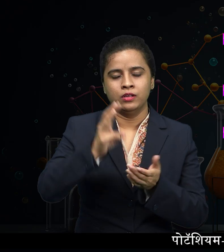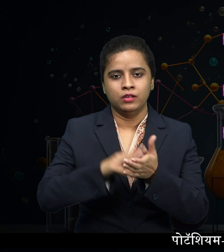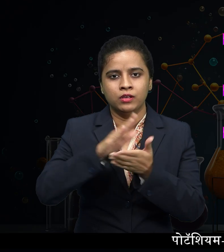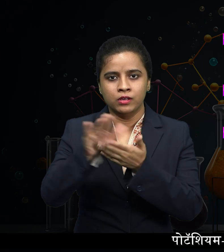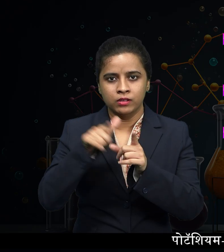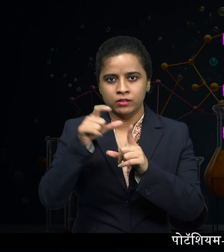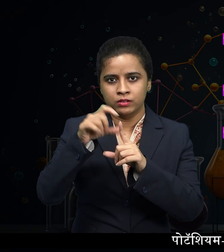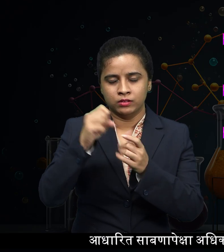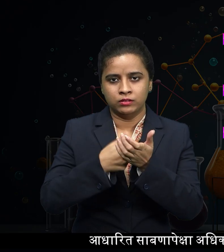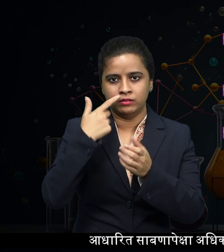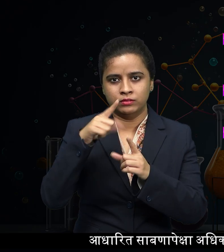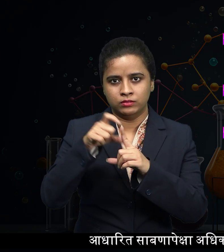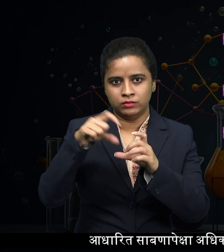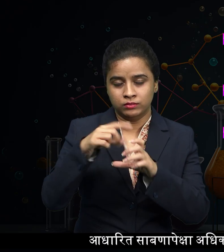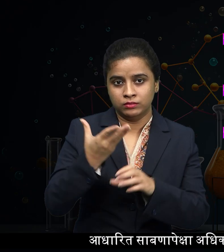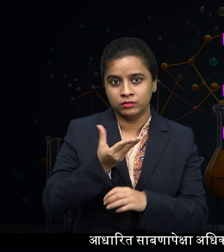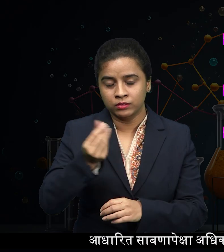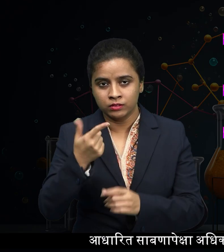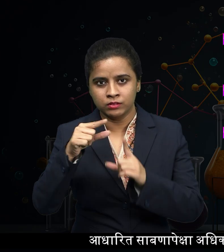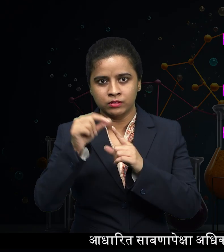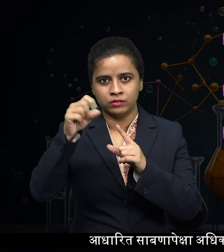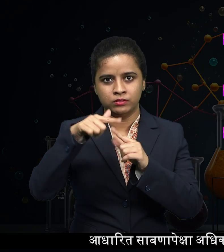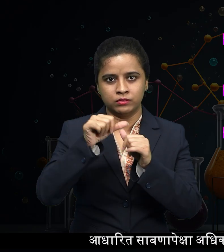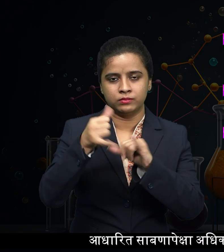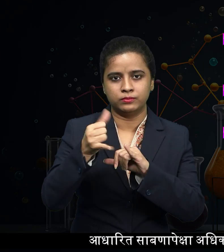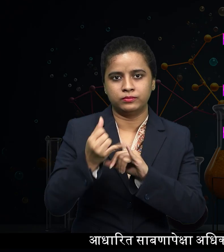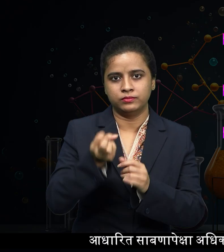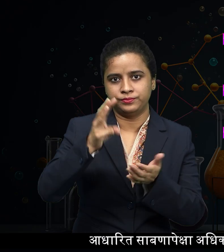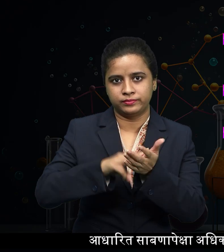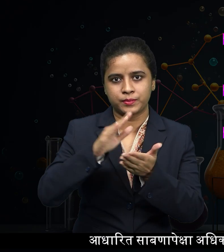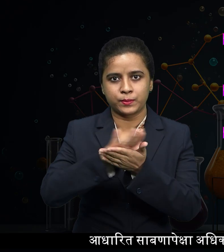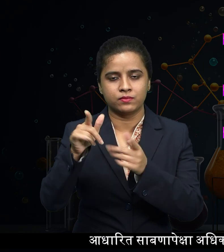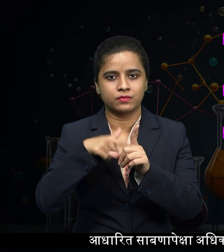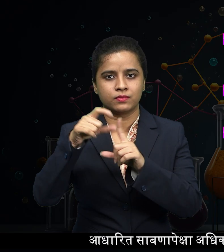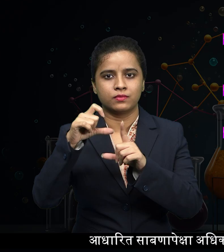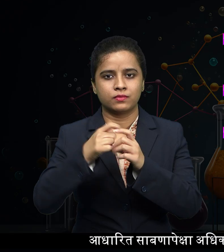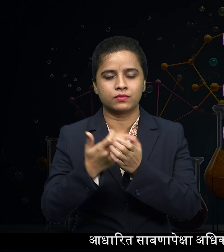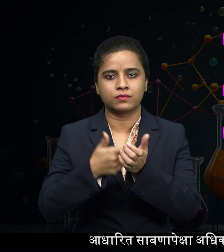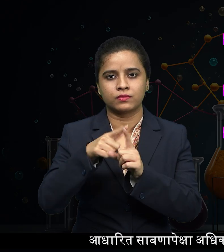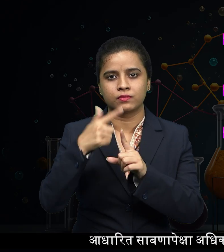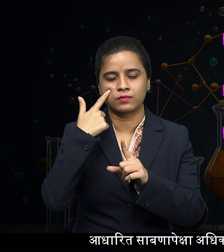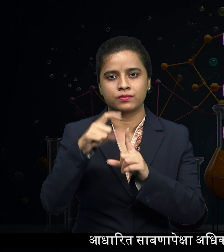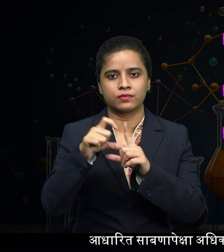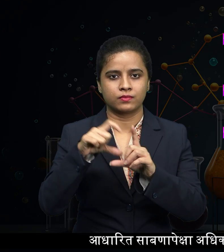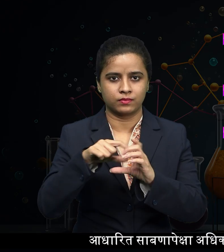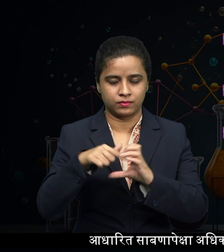पोटॅशियम आधारित साबण सोडियम आधारित साबणापेक्षा अधिक पाण्यात विरघळणारे उत्पादन तयार करतो.